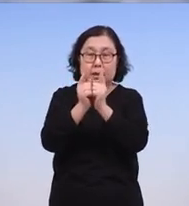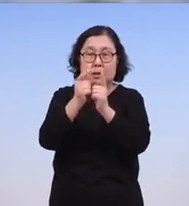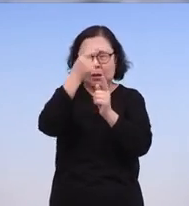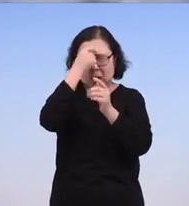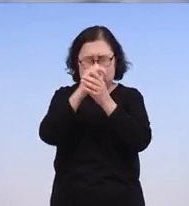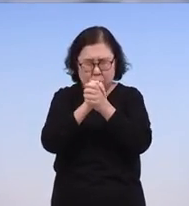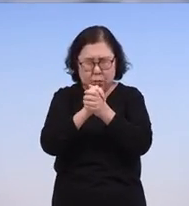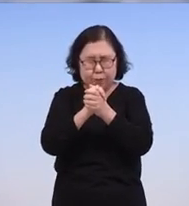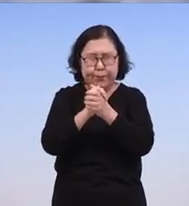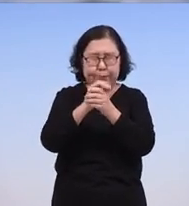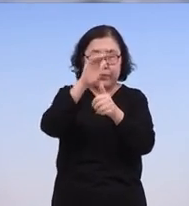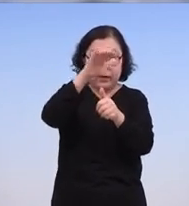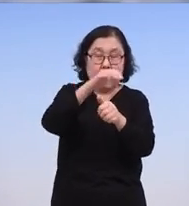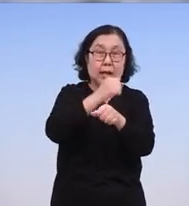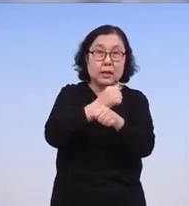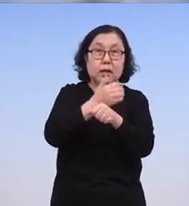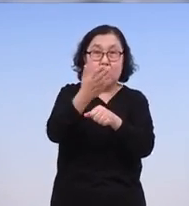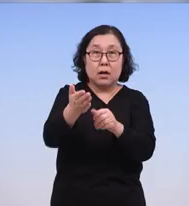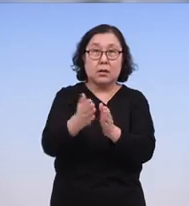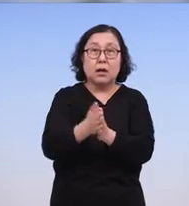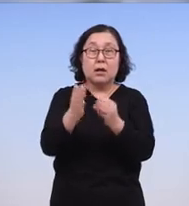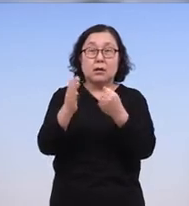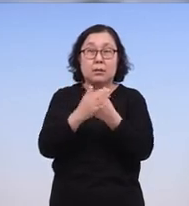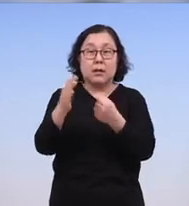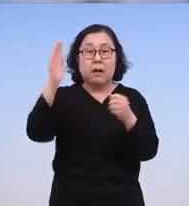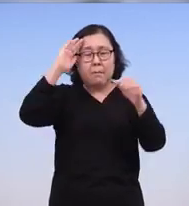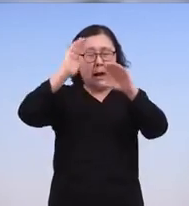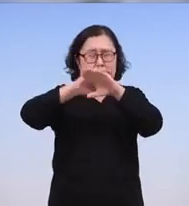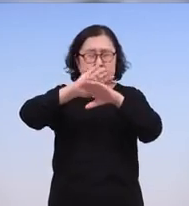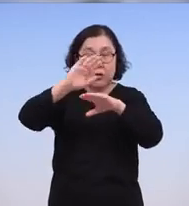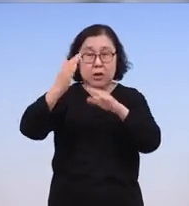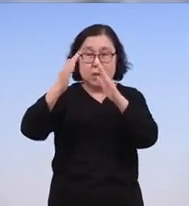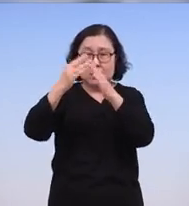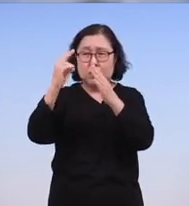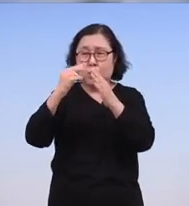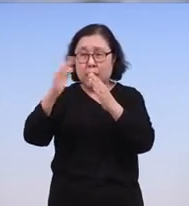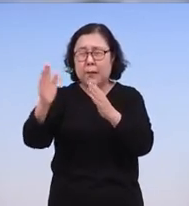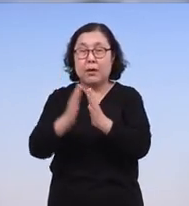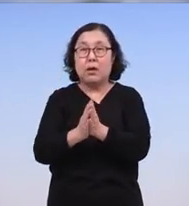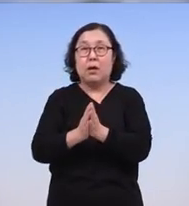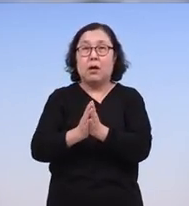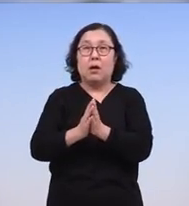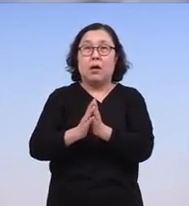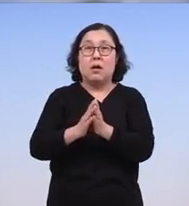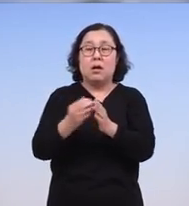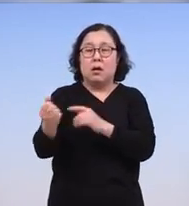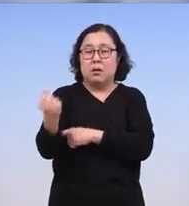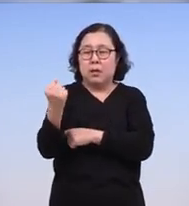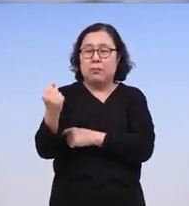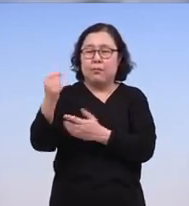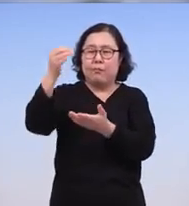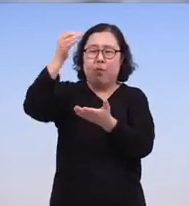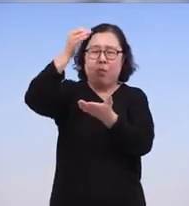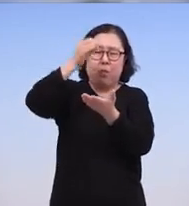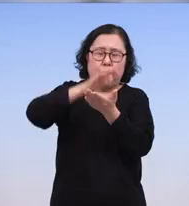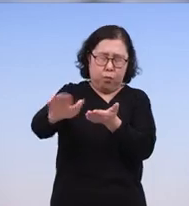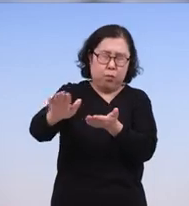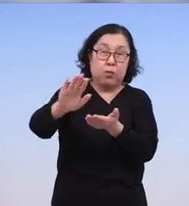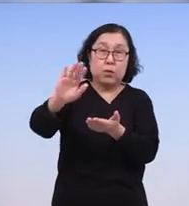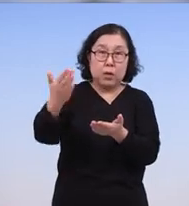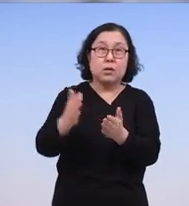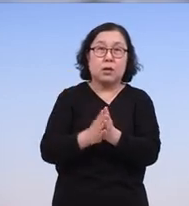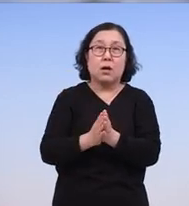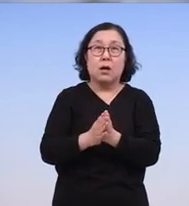그렇게 하고는 집에 들어가면은 모든 에너지가 다 제로예요. 다 이제 다 고갈이